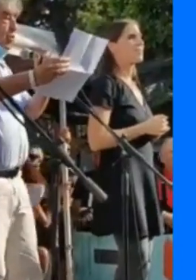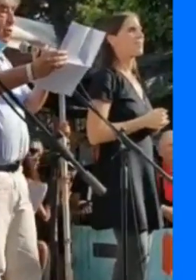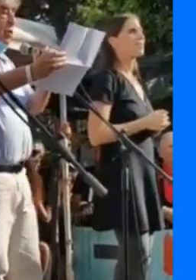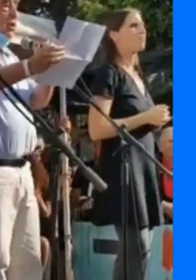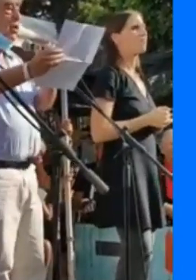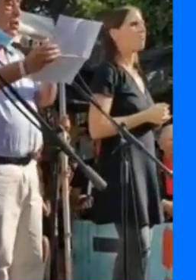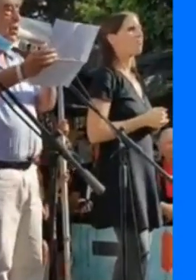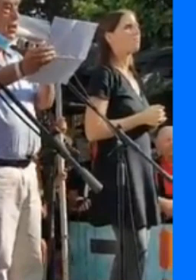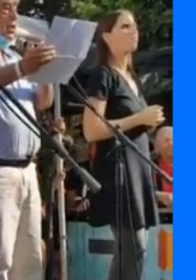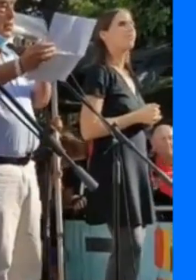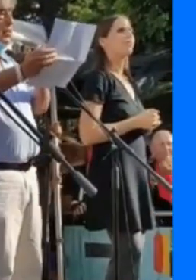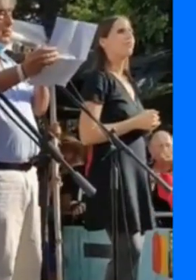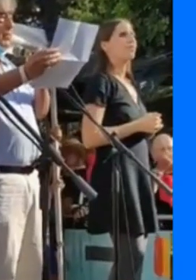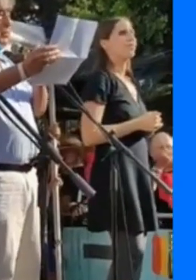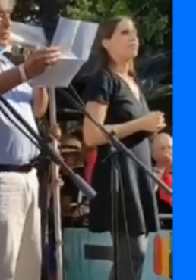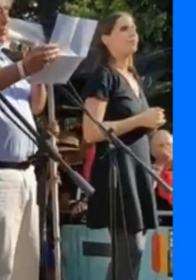משהו,